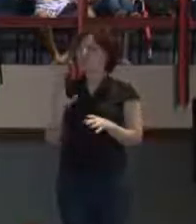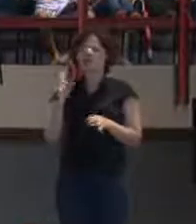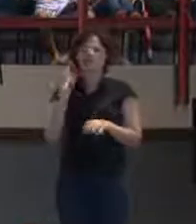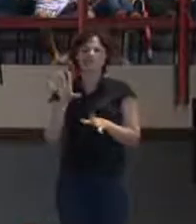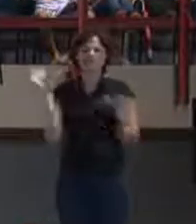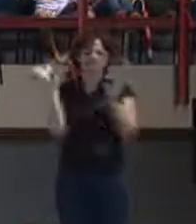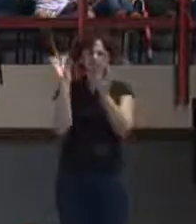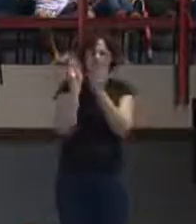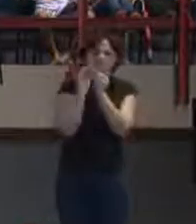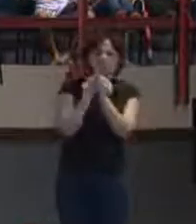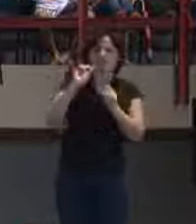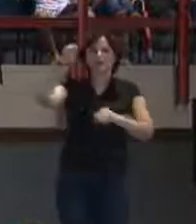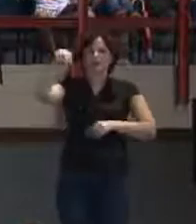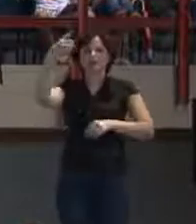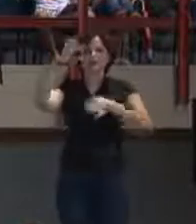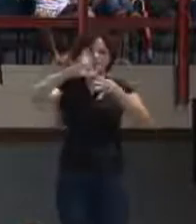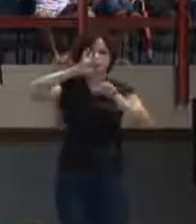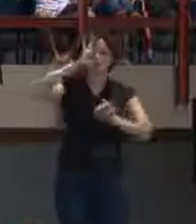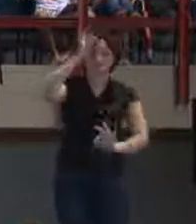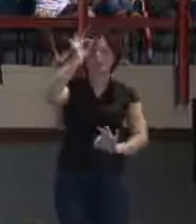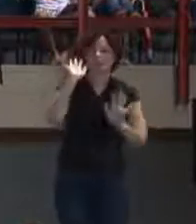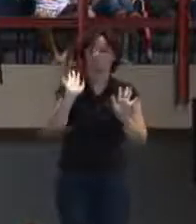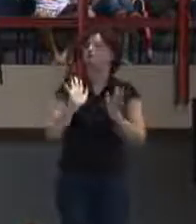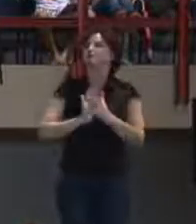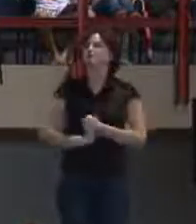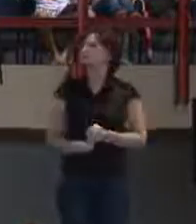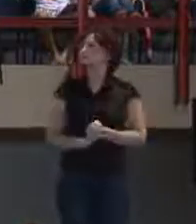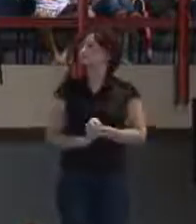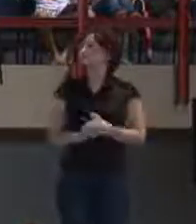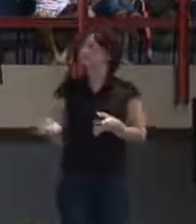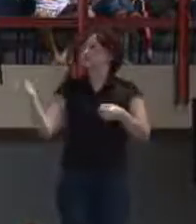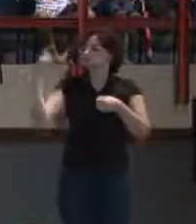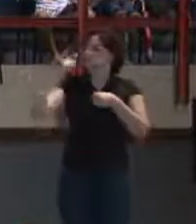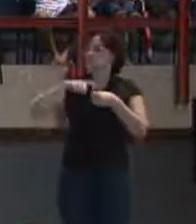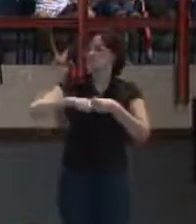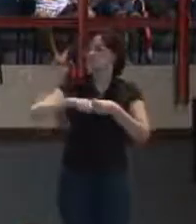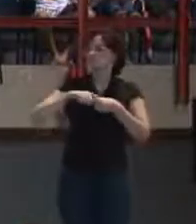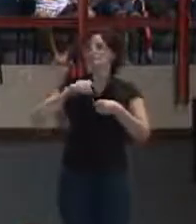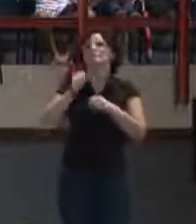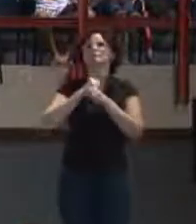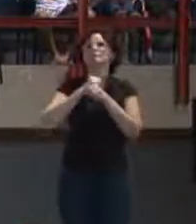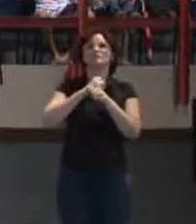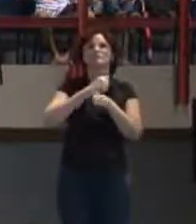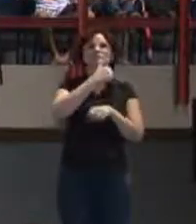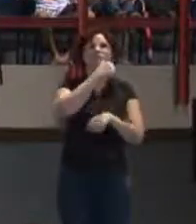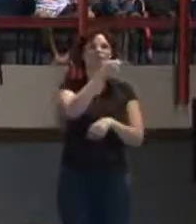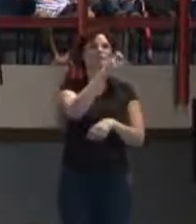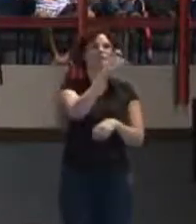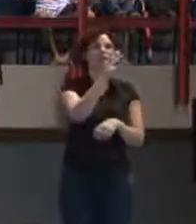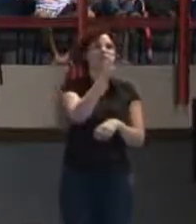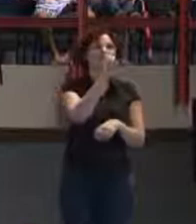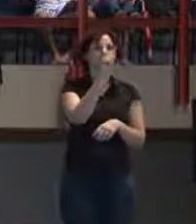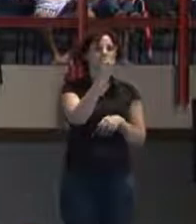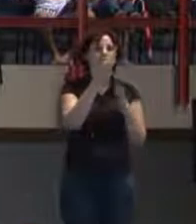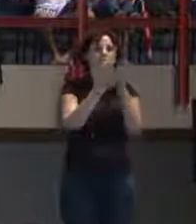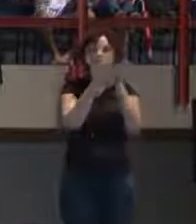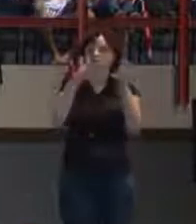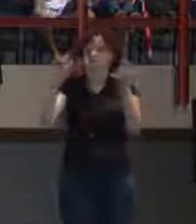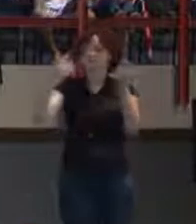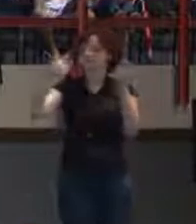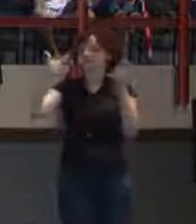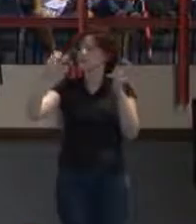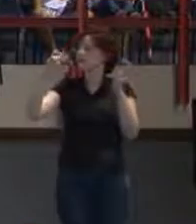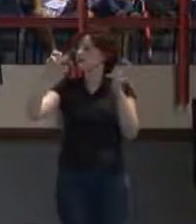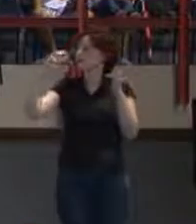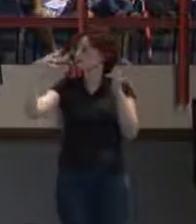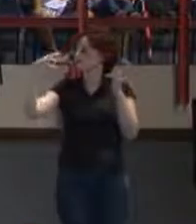mais detalhadamente depois. Agora, veja, então vamos voltar. 1500 a 1530, os primeiros contatos, como estão